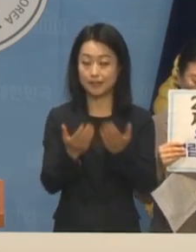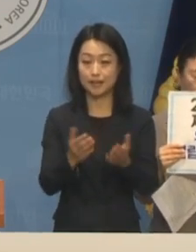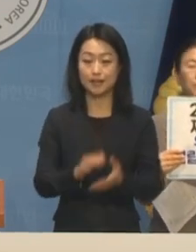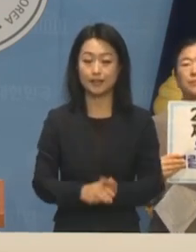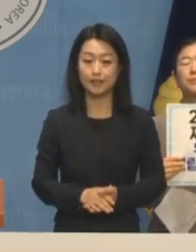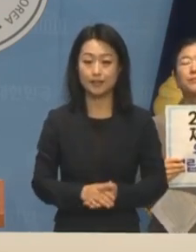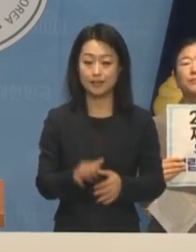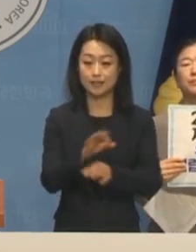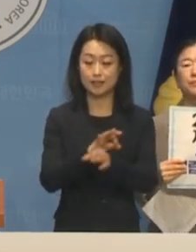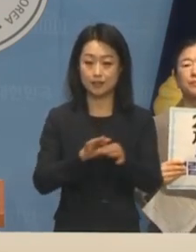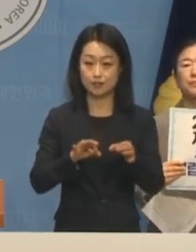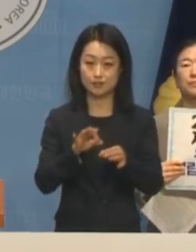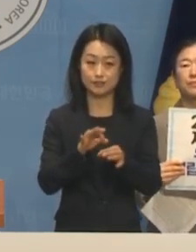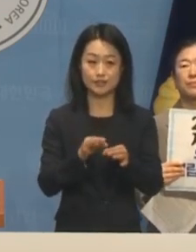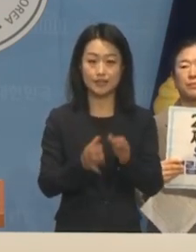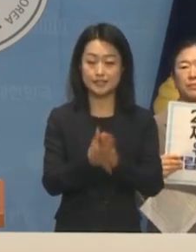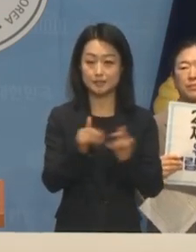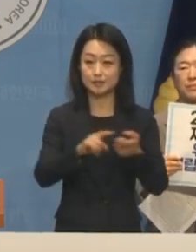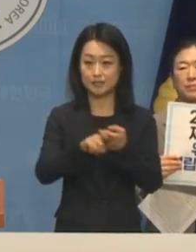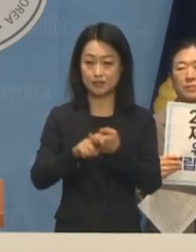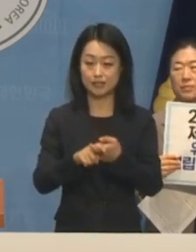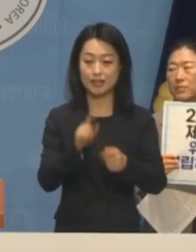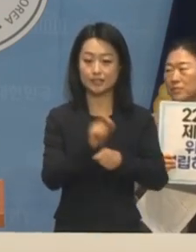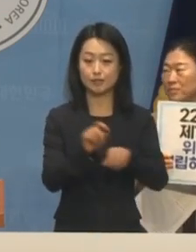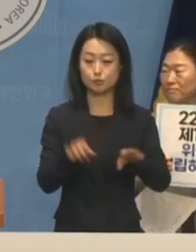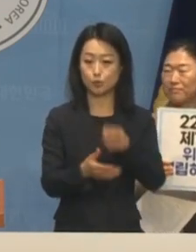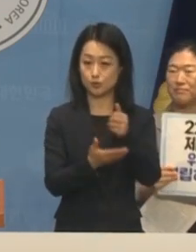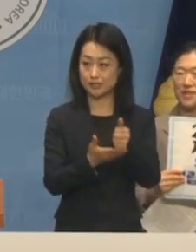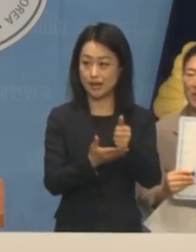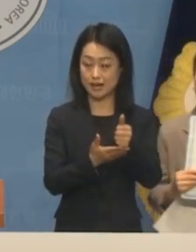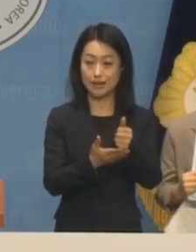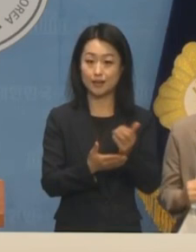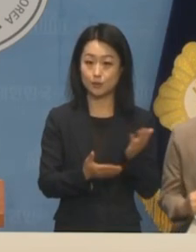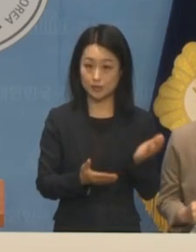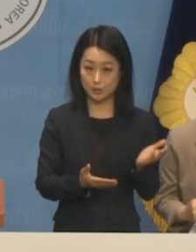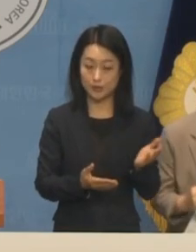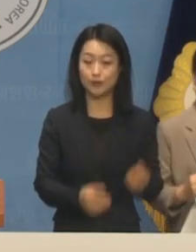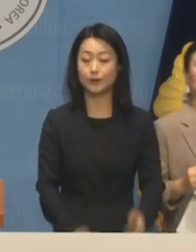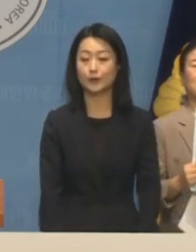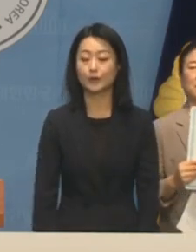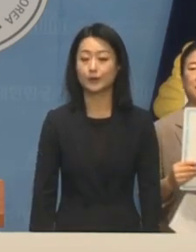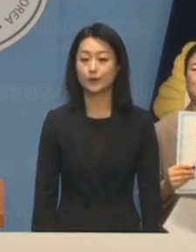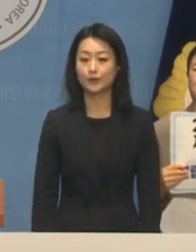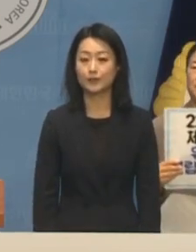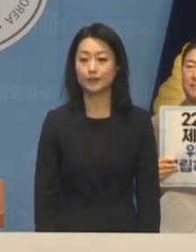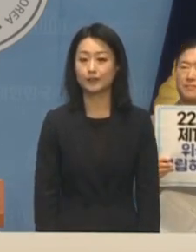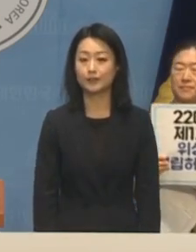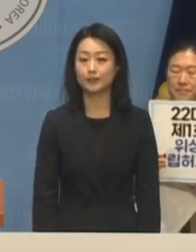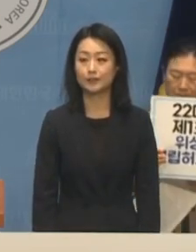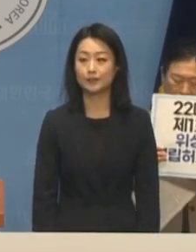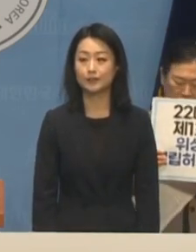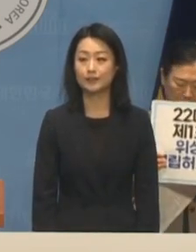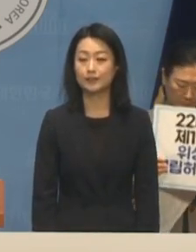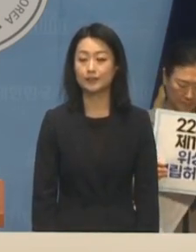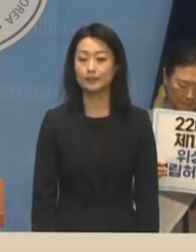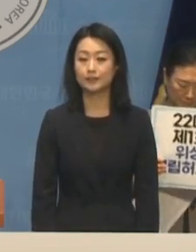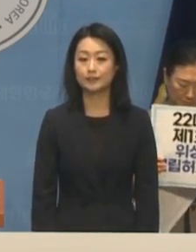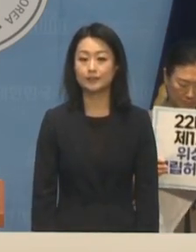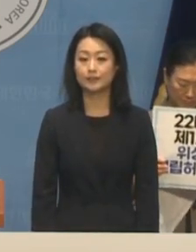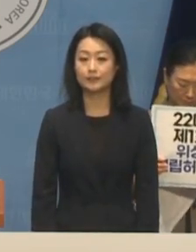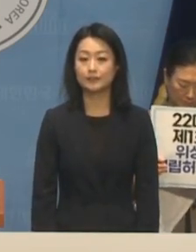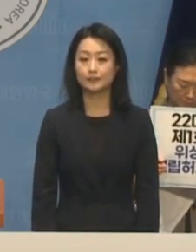소개해드리겠습니다. 경실련 사무총장님이십니다. 김성달 사무총장님 오셨고요. 그 다음에